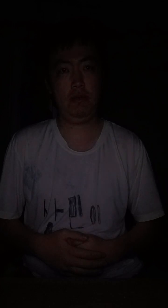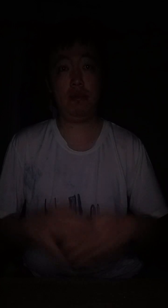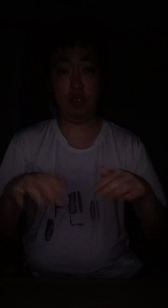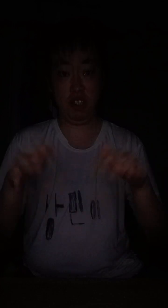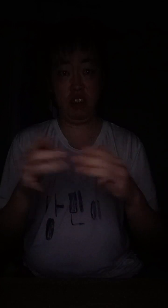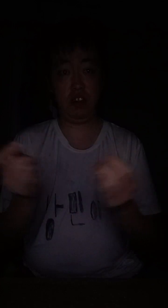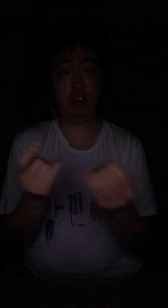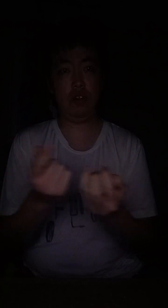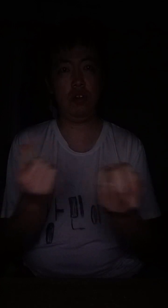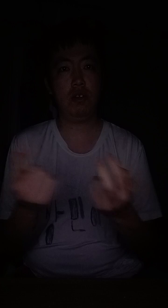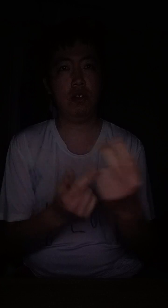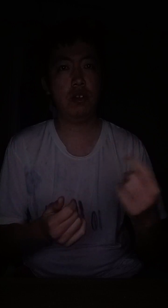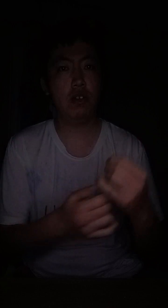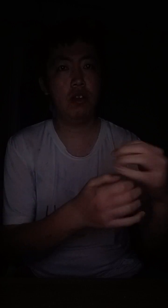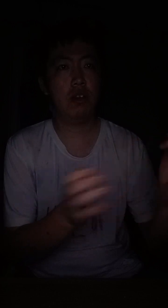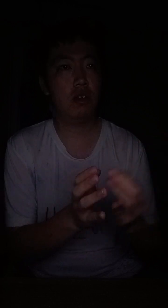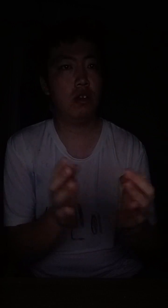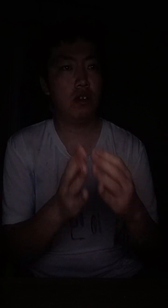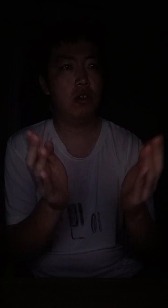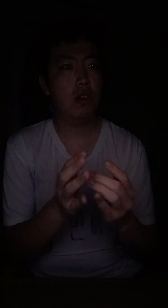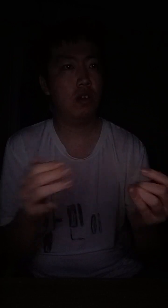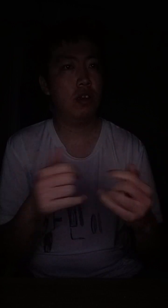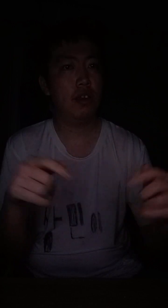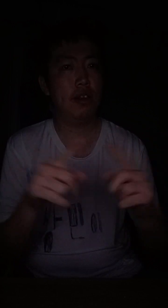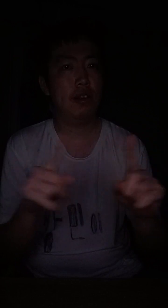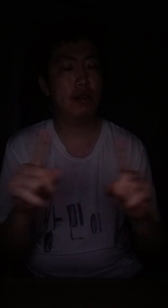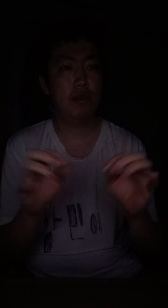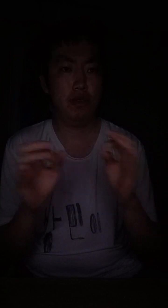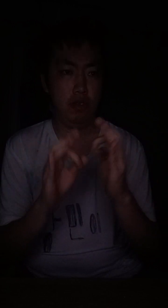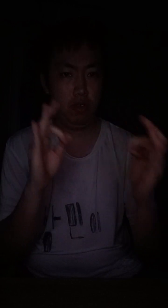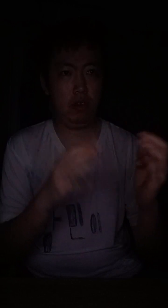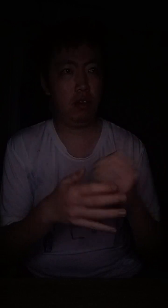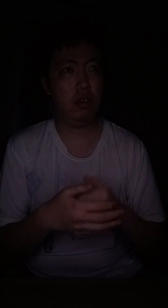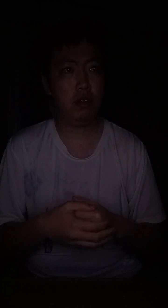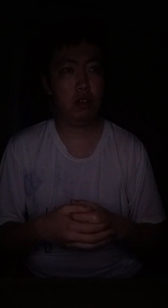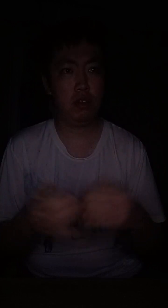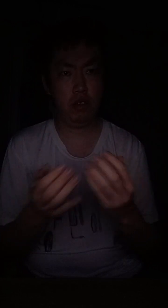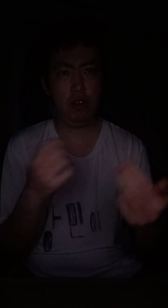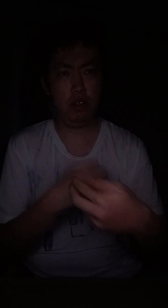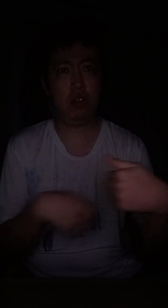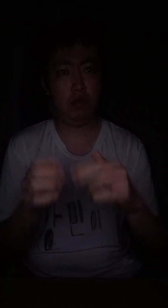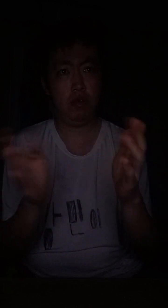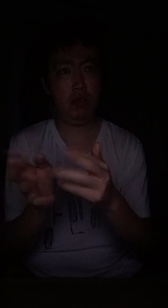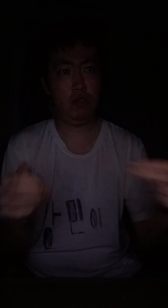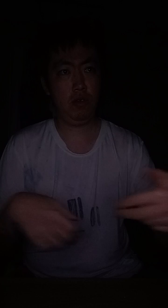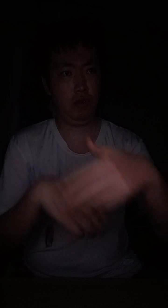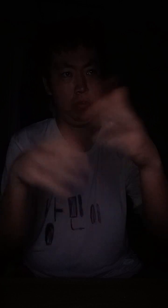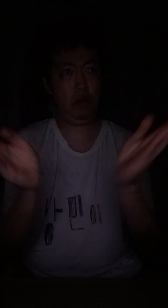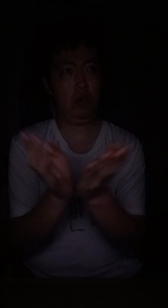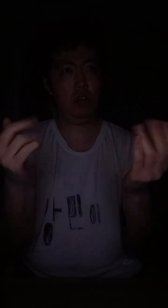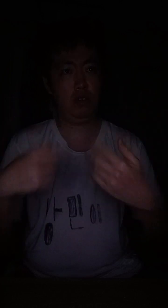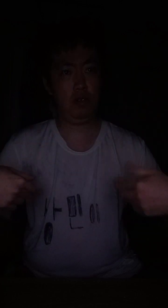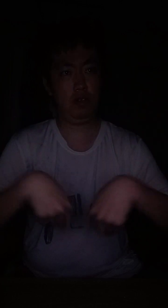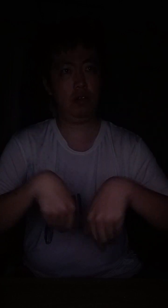발기부전 치료제를 직접 주문 배달한다는 이 전단. 지하철이나 버스터미널, 남자 화장실에서 어렵지 않게